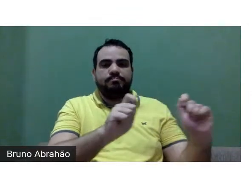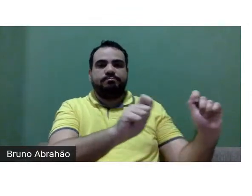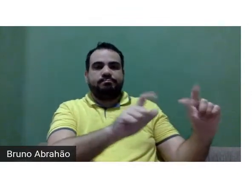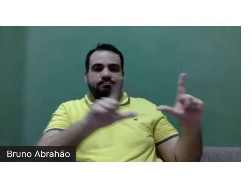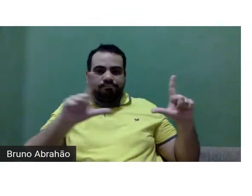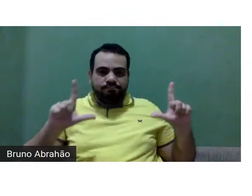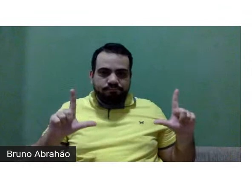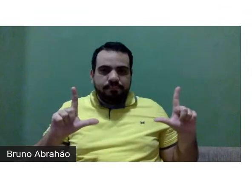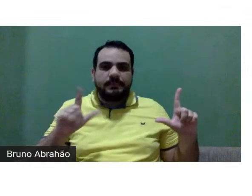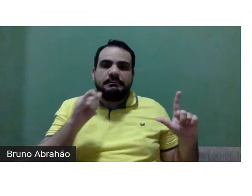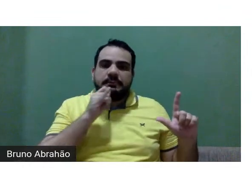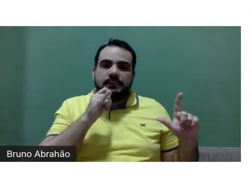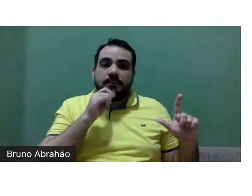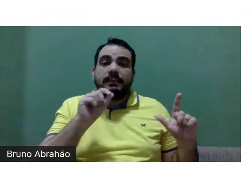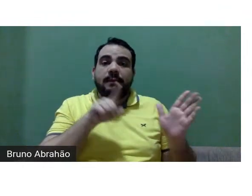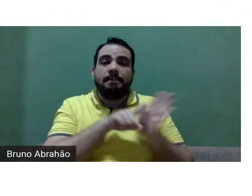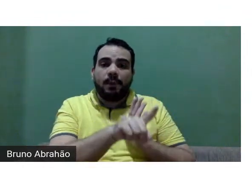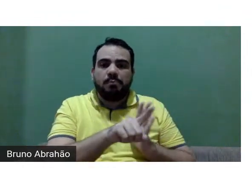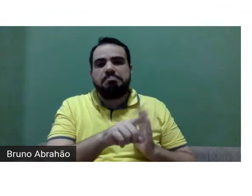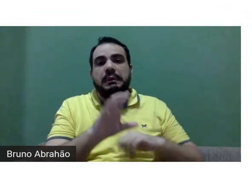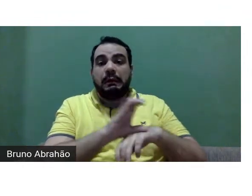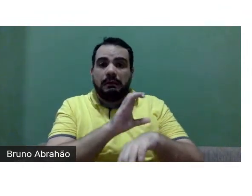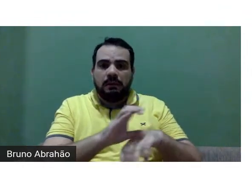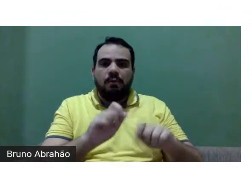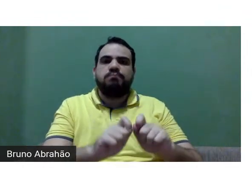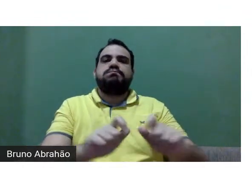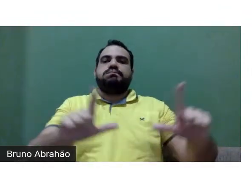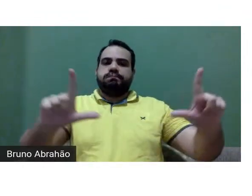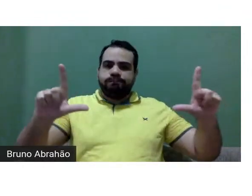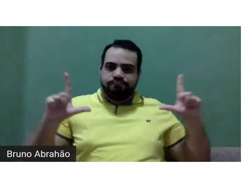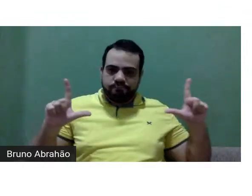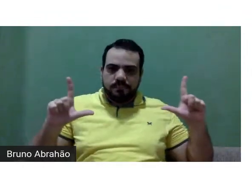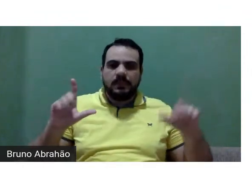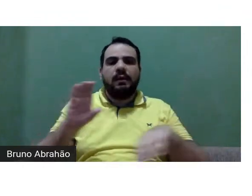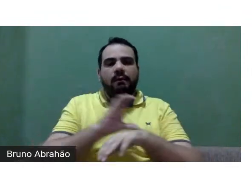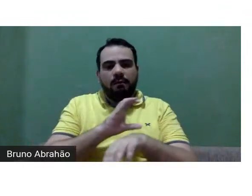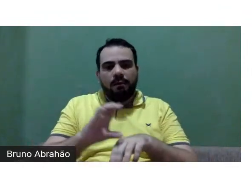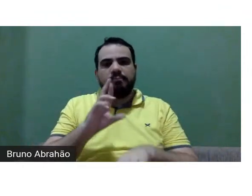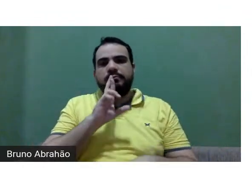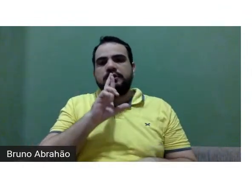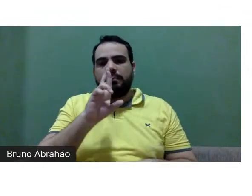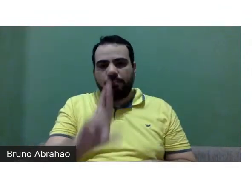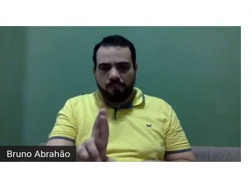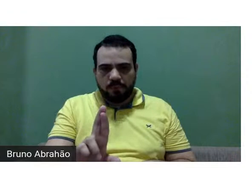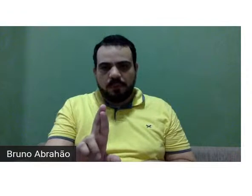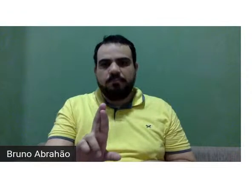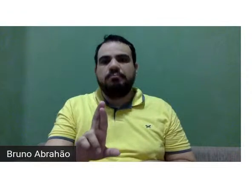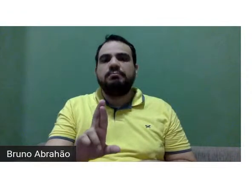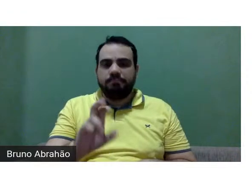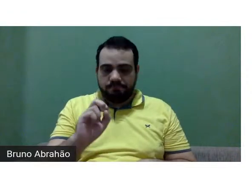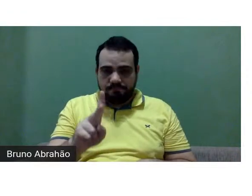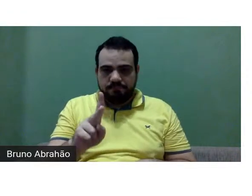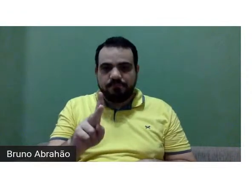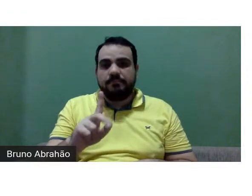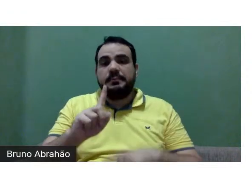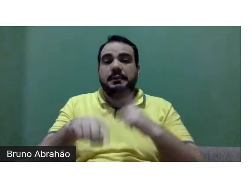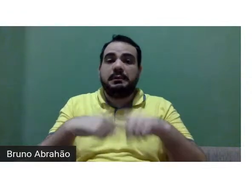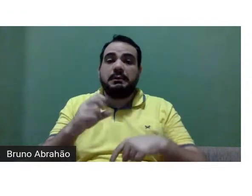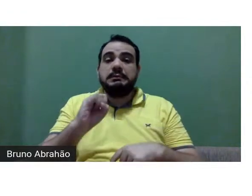sinais e paixão e a gente vai estar respondendo né colocando a telinha de dentro